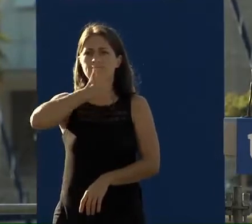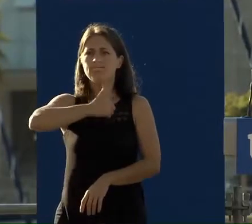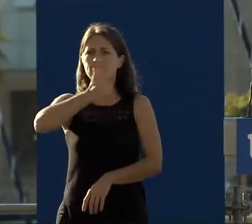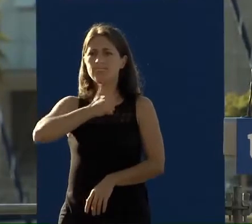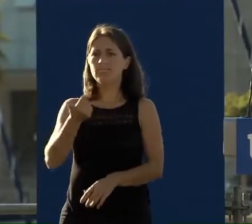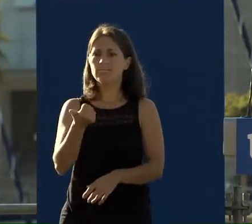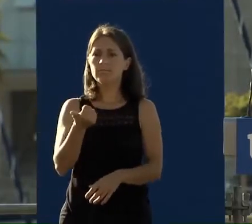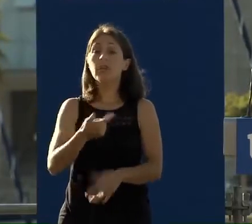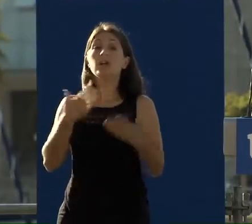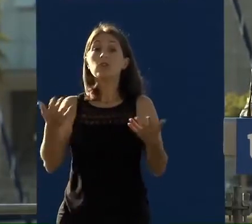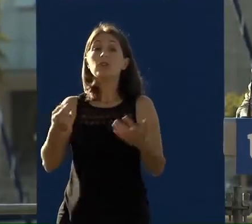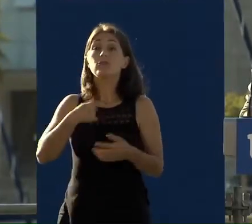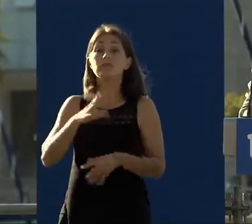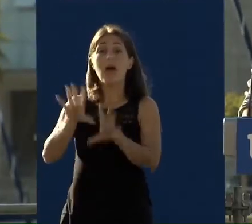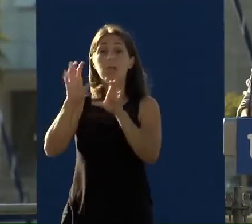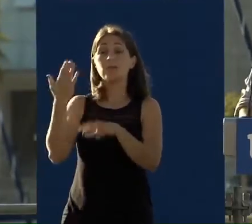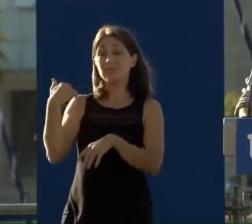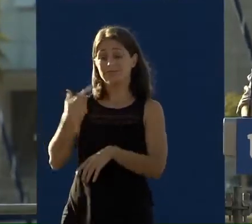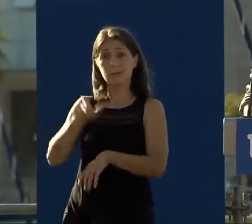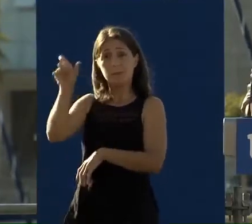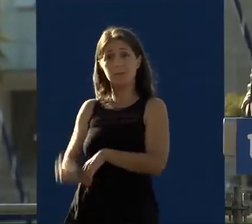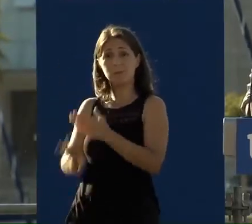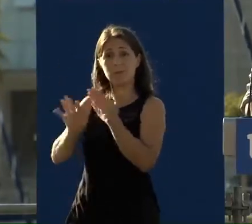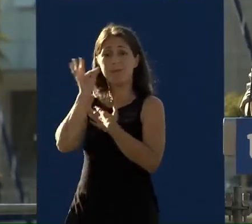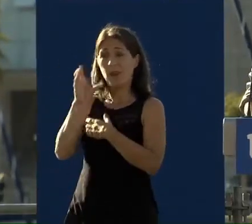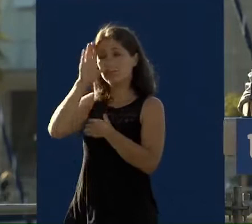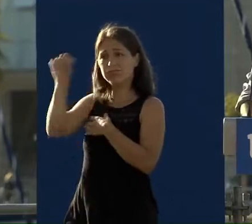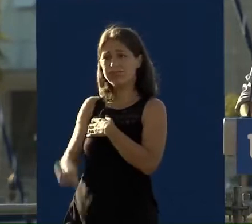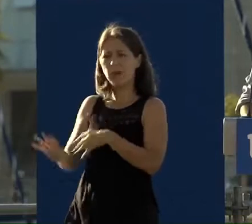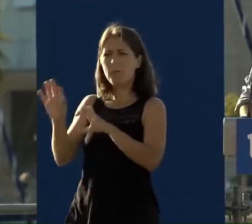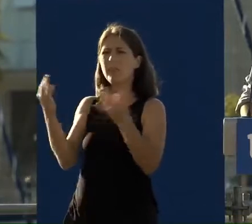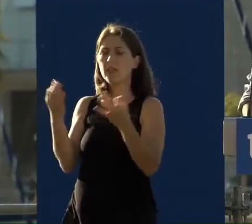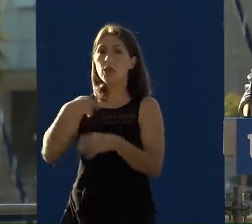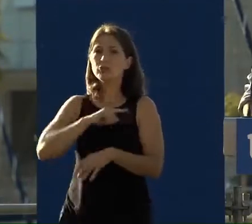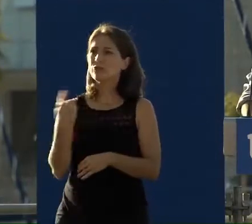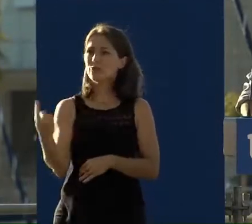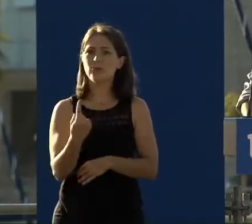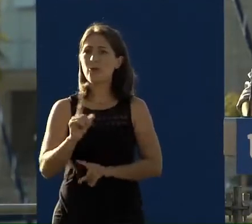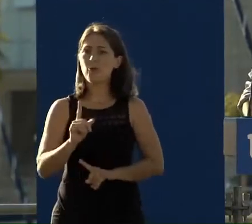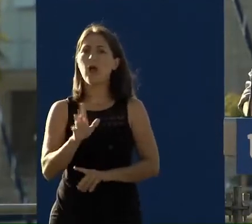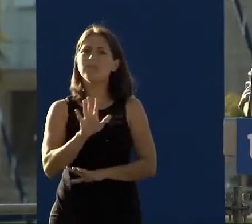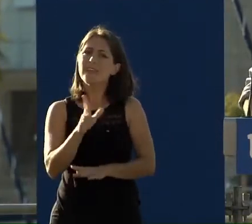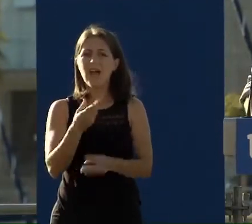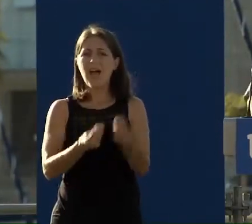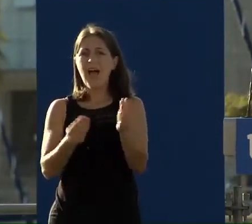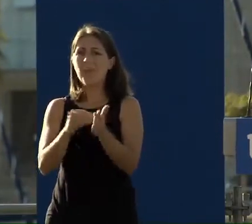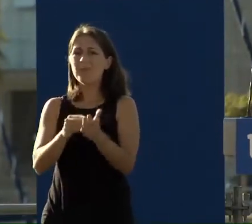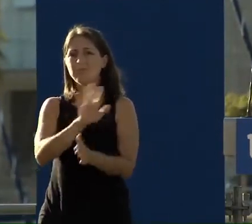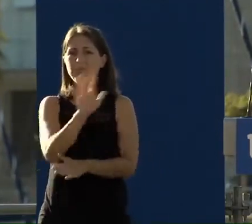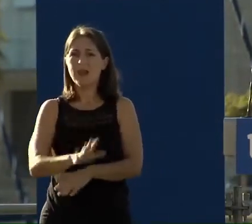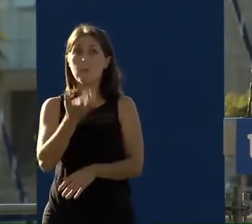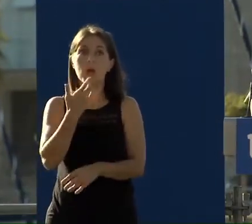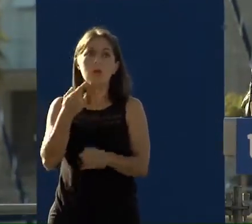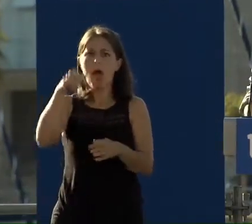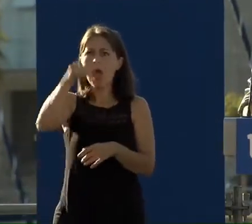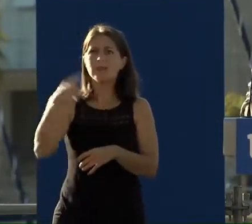tanto, algo aprendín outro día escoitando a esta veciña, aprendín que nunca estamos sós, aínda que ás veces o pareza, que non estamos sós cando